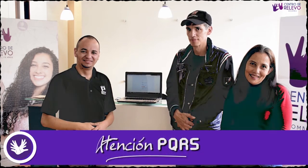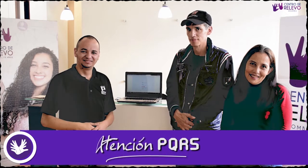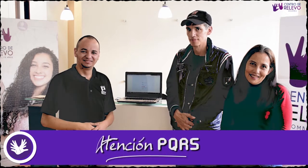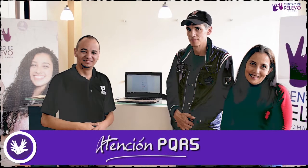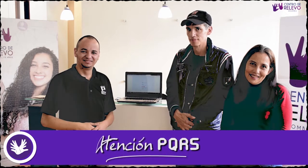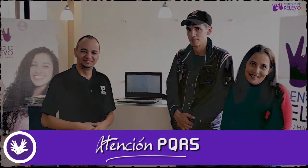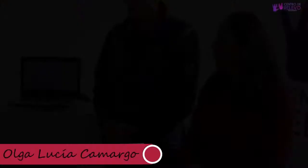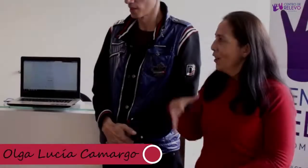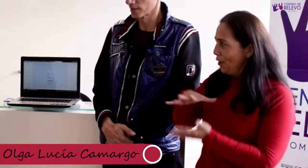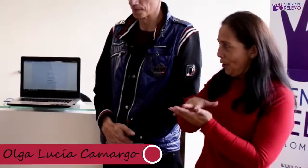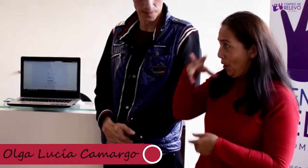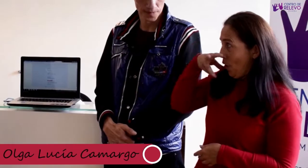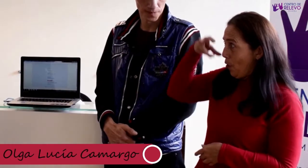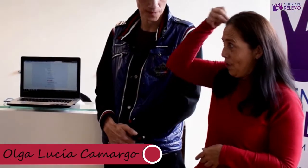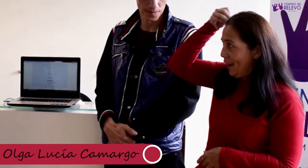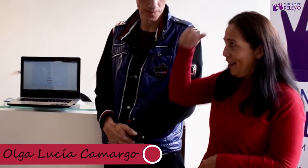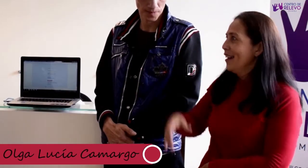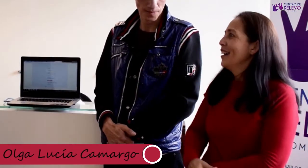Atención PQRS, Olga Lucía Camargo.